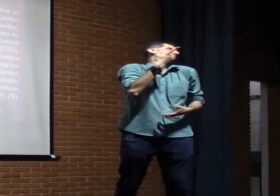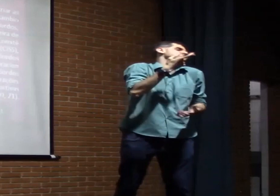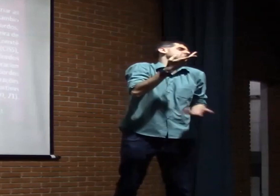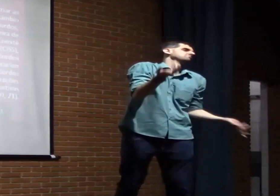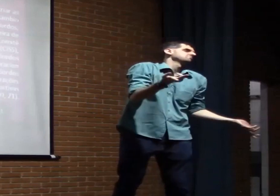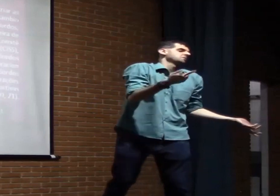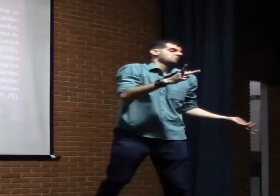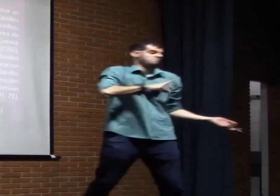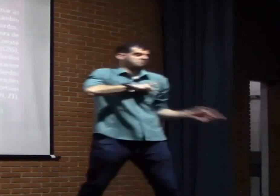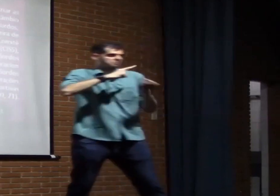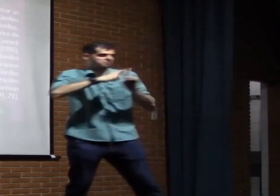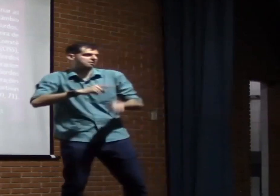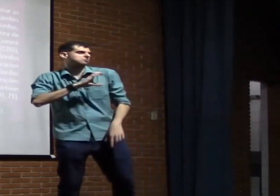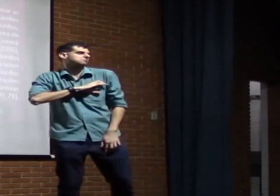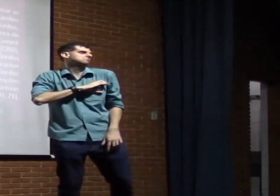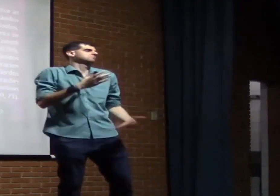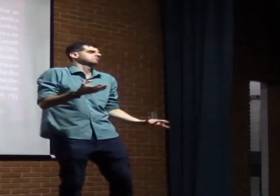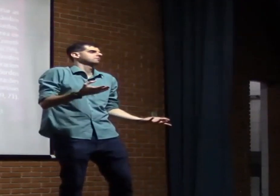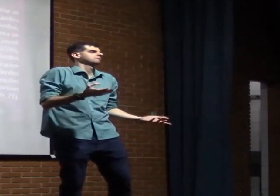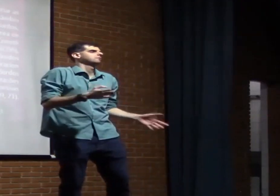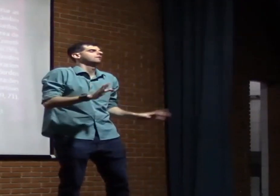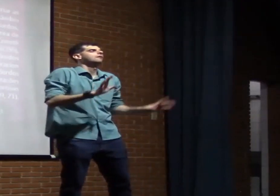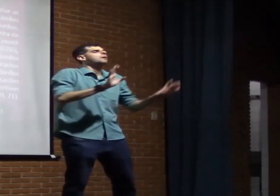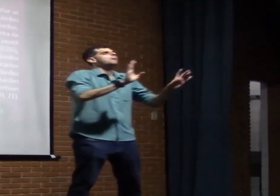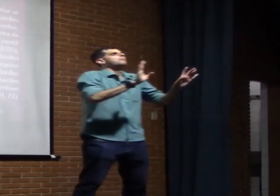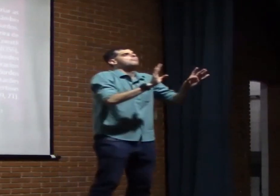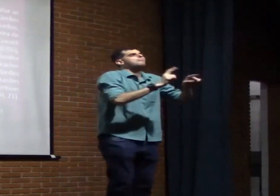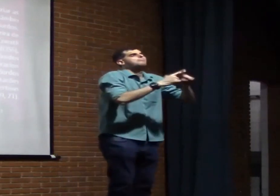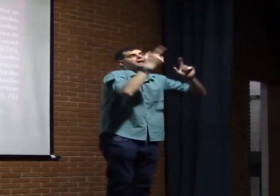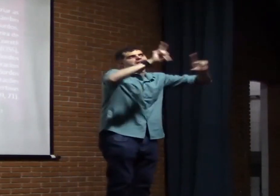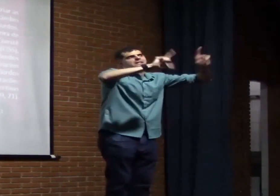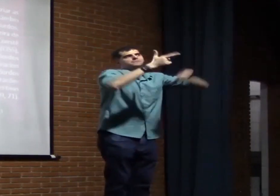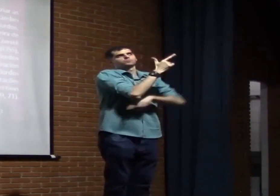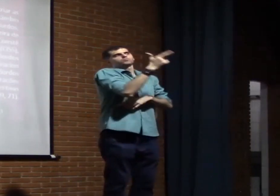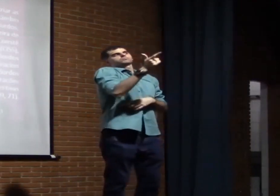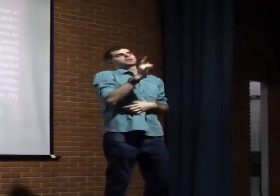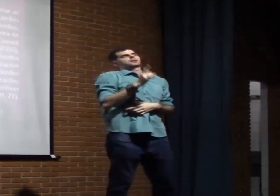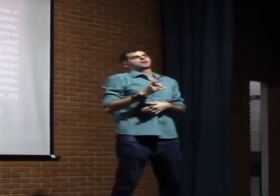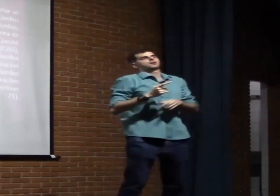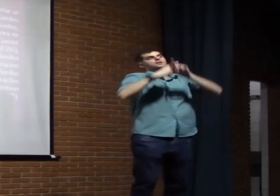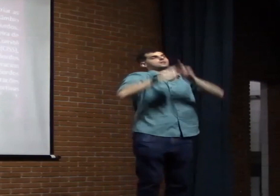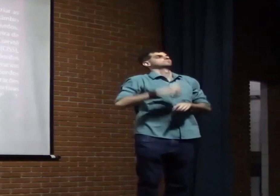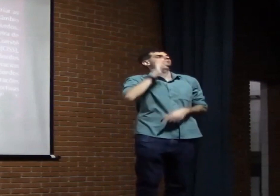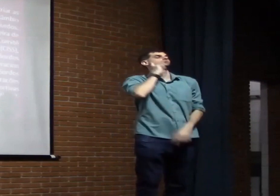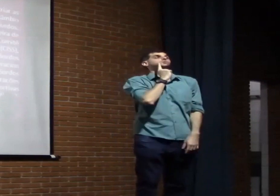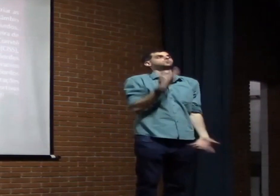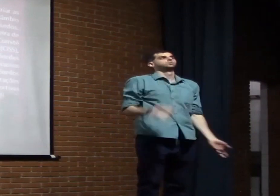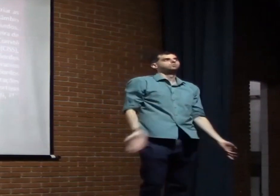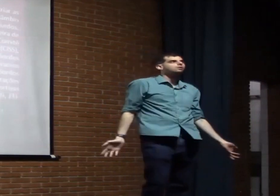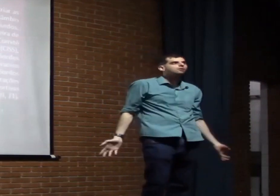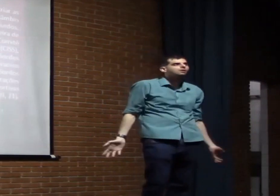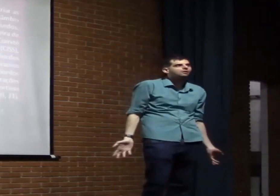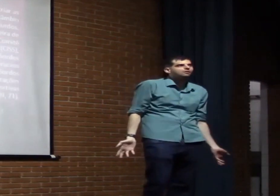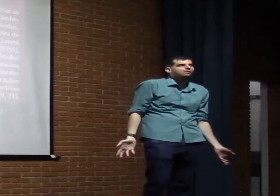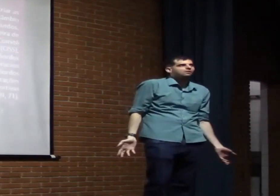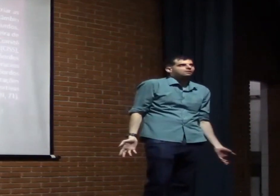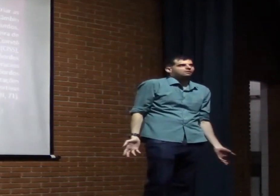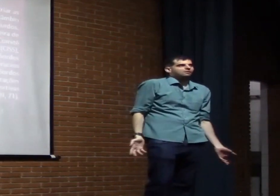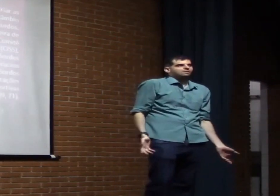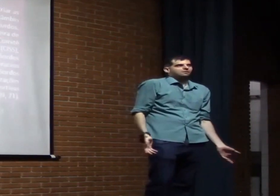Vocês veem vários esportes praticados, né? Os países competindo um contra o outro, mas a gente não vê